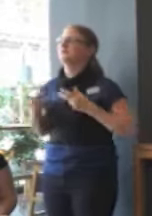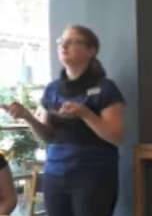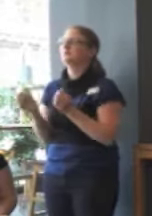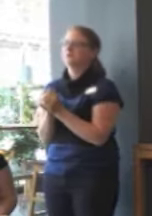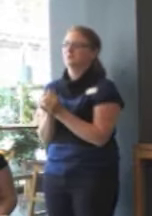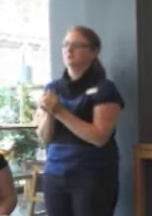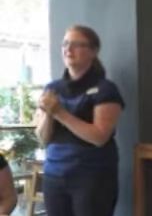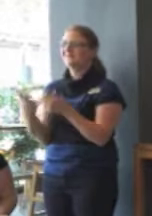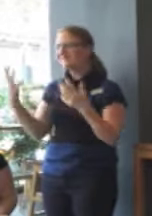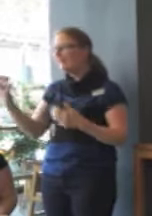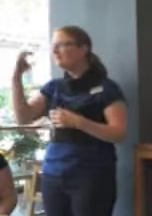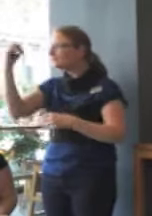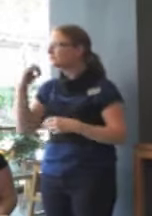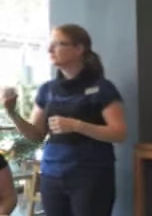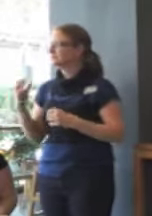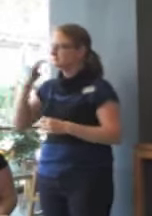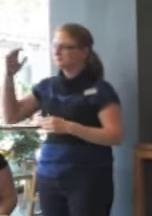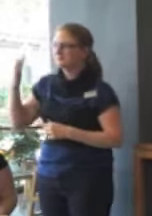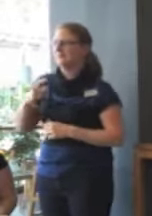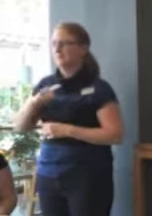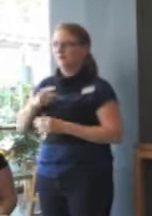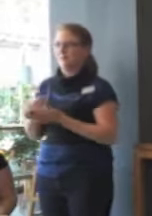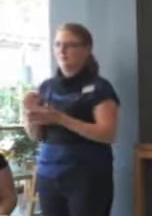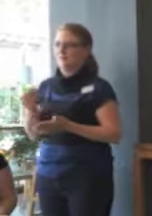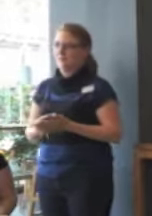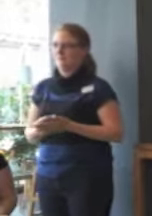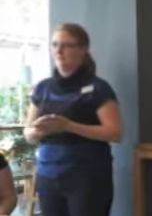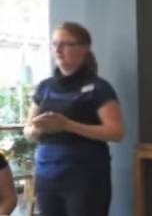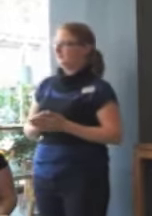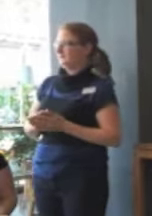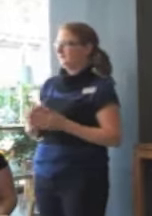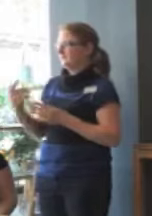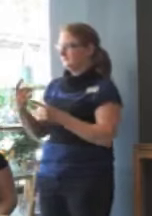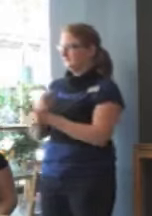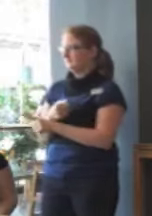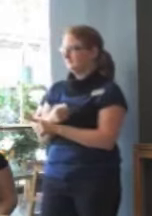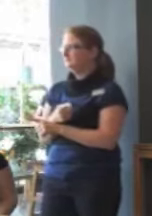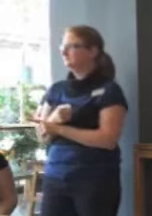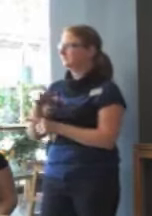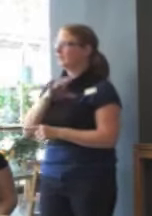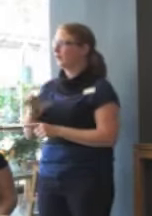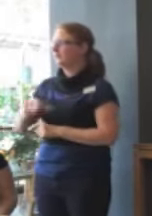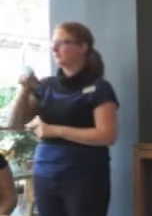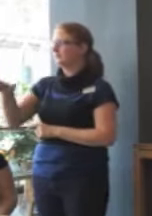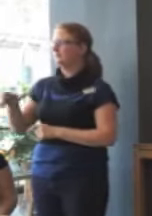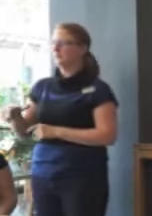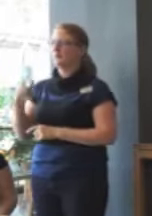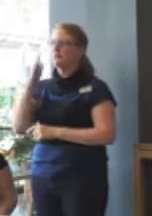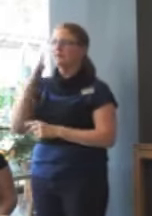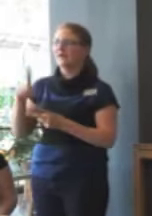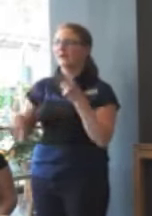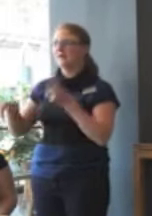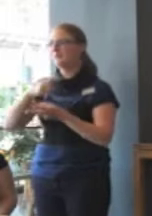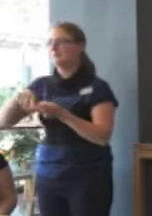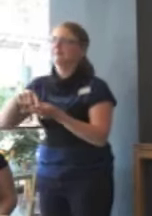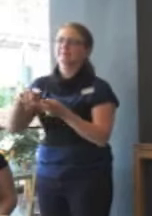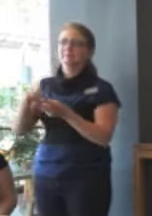50%. Det är jättemycket pengar man skulle kunna, istället för att ha Örebro-modell, Ovanåker-modell,